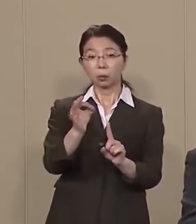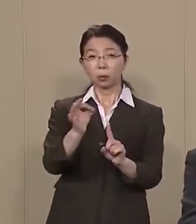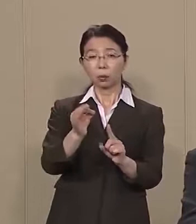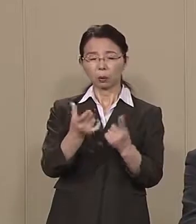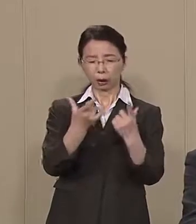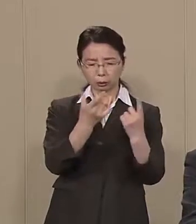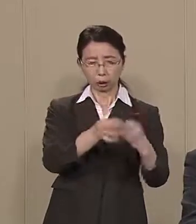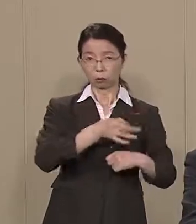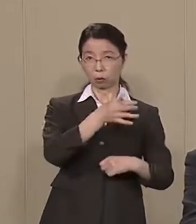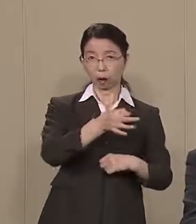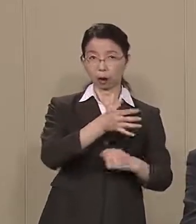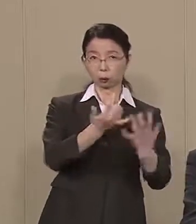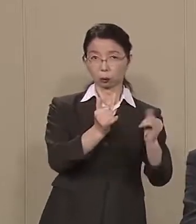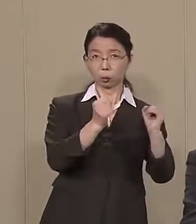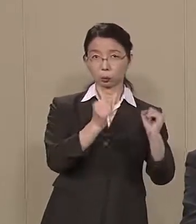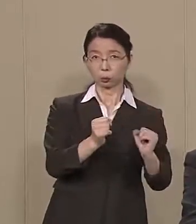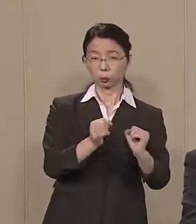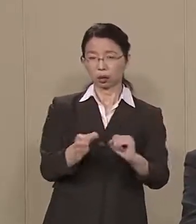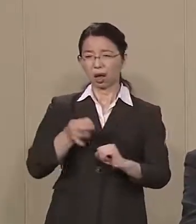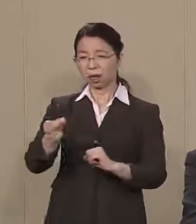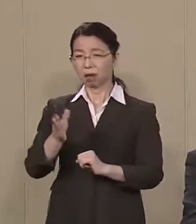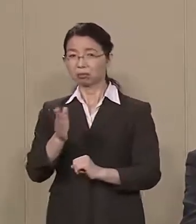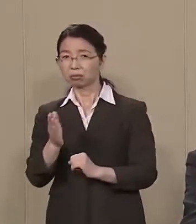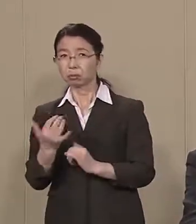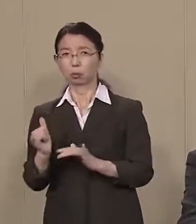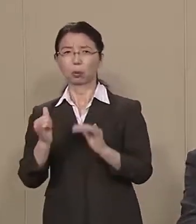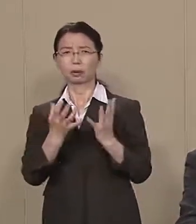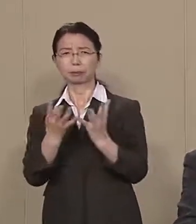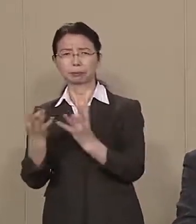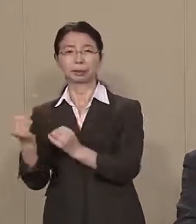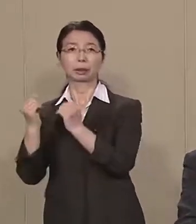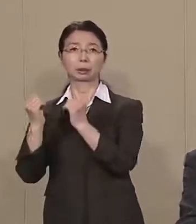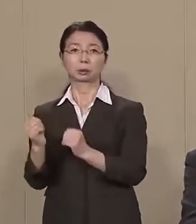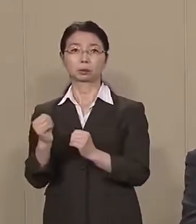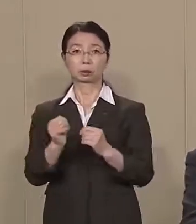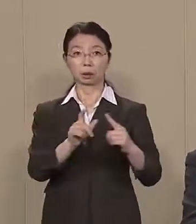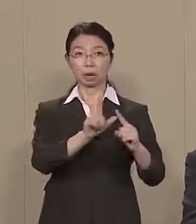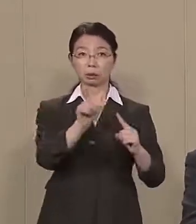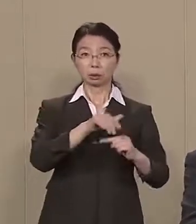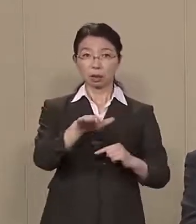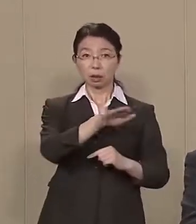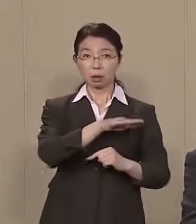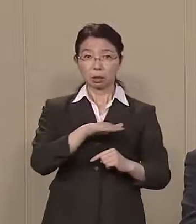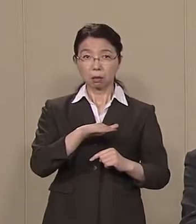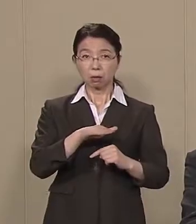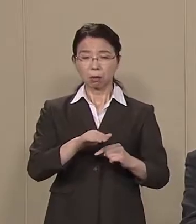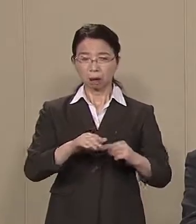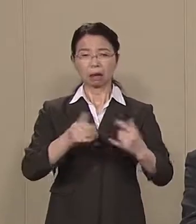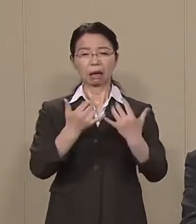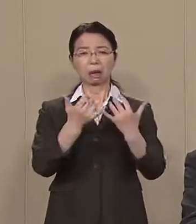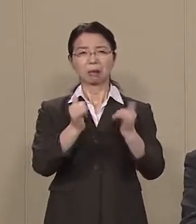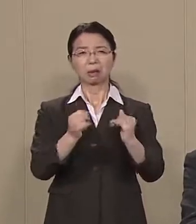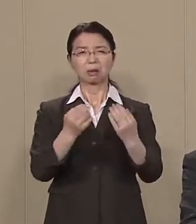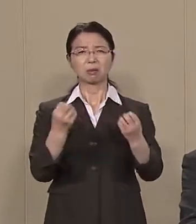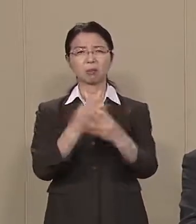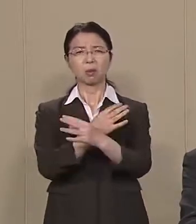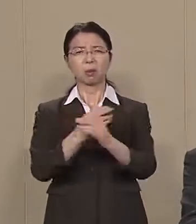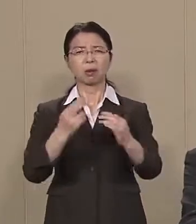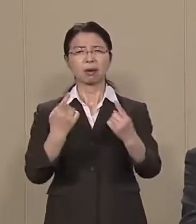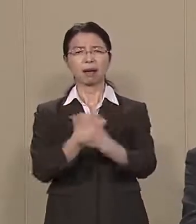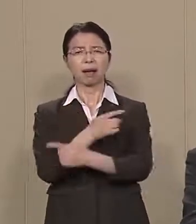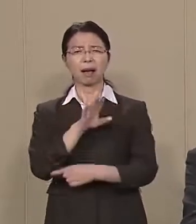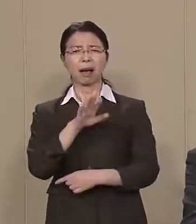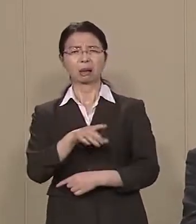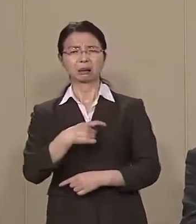いればしゃっていない人も大勢いるのでnhk は民放化している嫌いだなどの